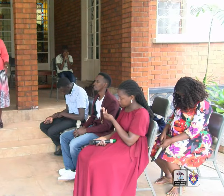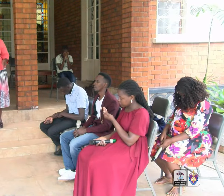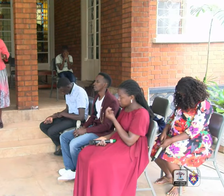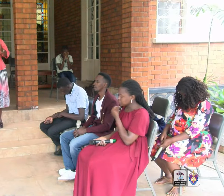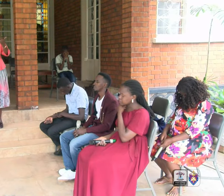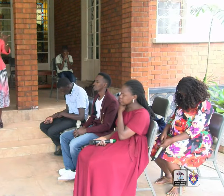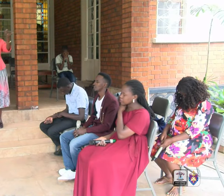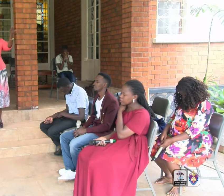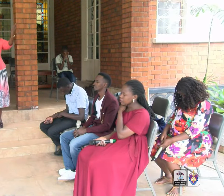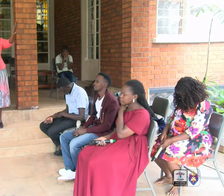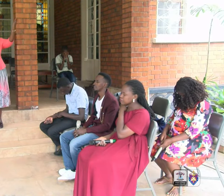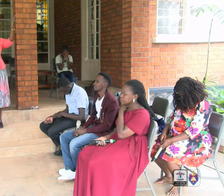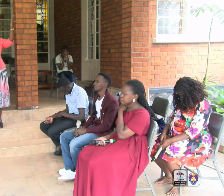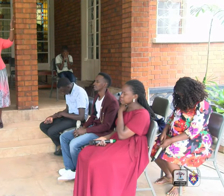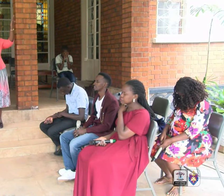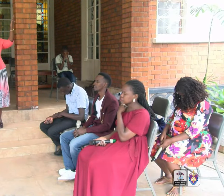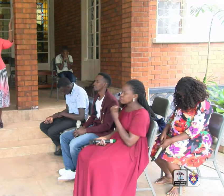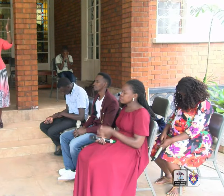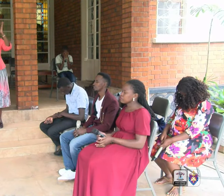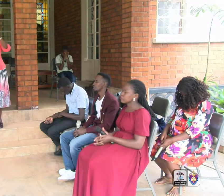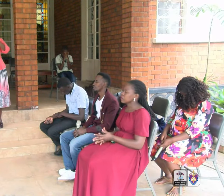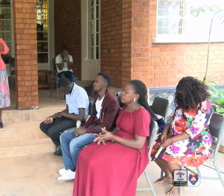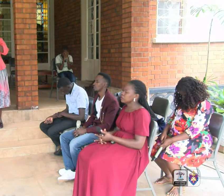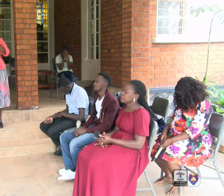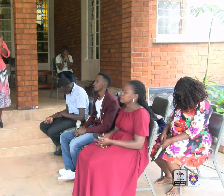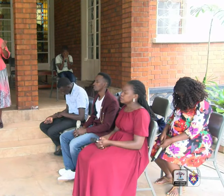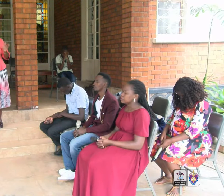gyo. Tusabira abakyala bonna